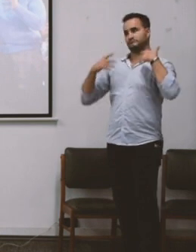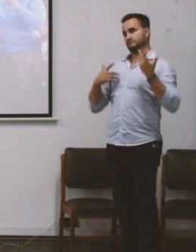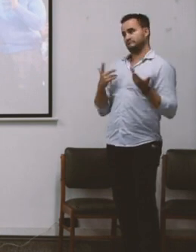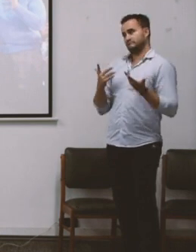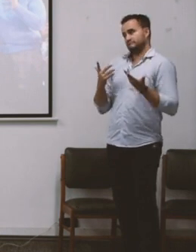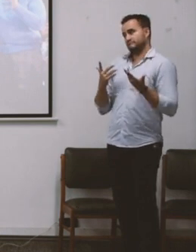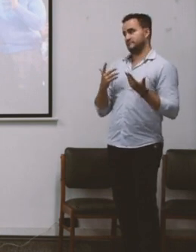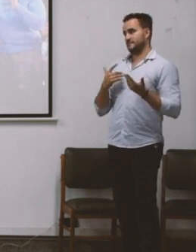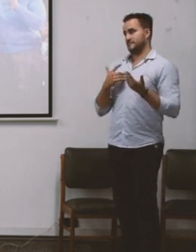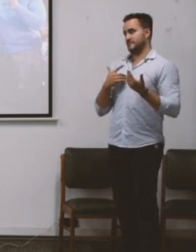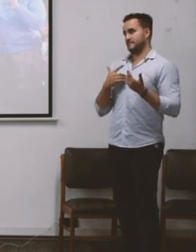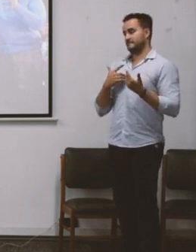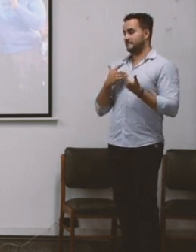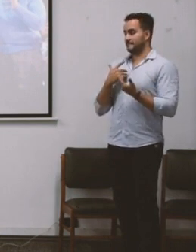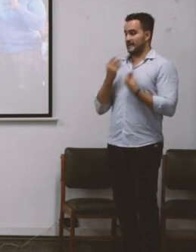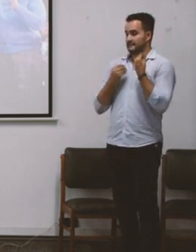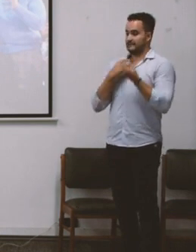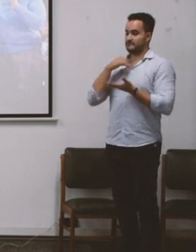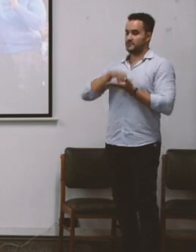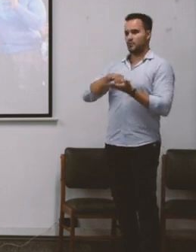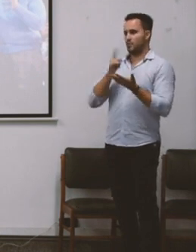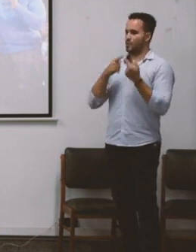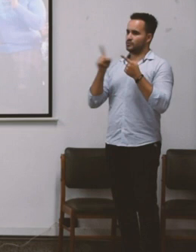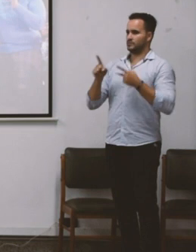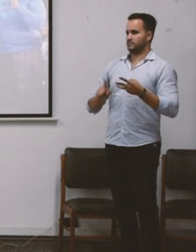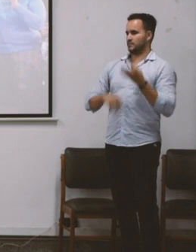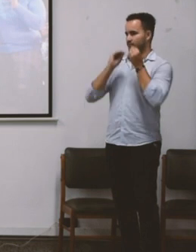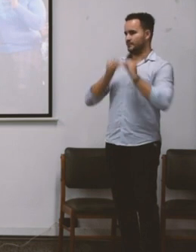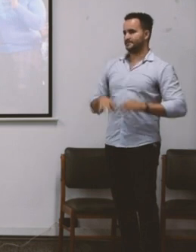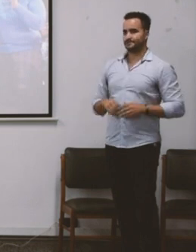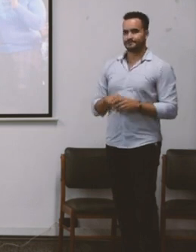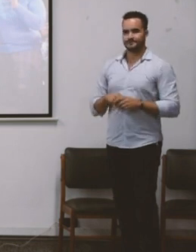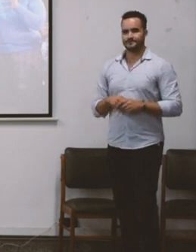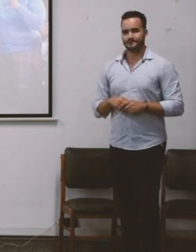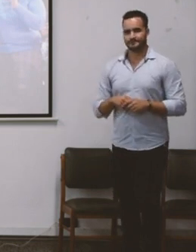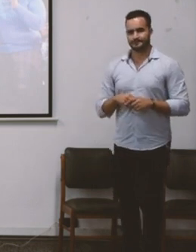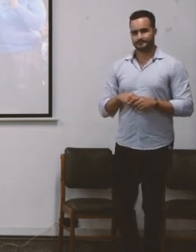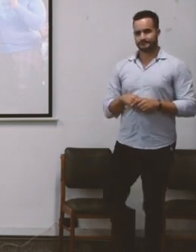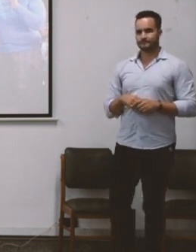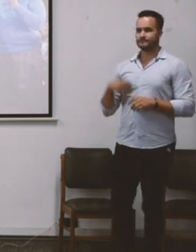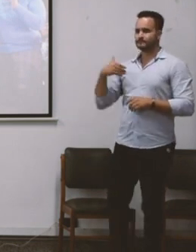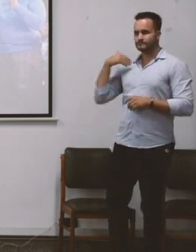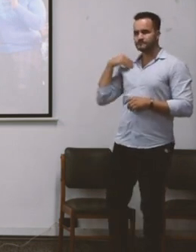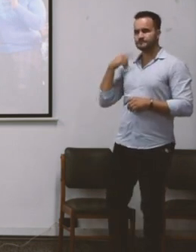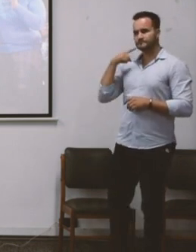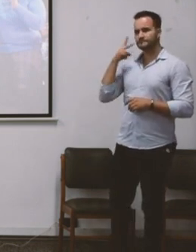de otras maneras, ¿cierto? De alguna forma, yo he venido repitiendo hace algunos